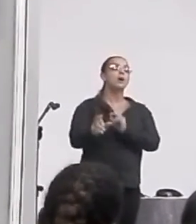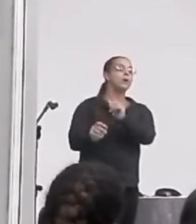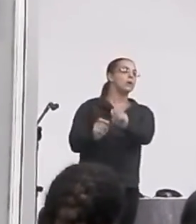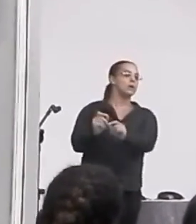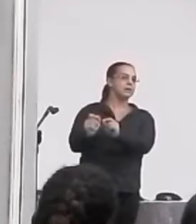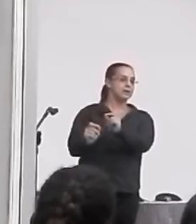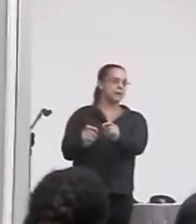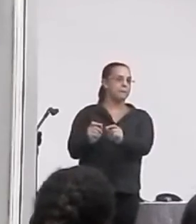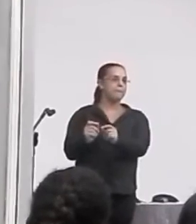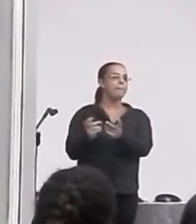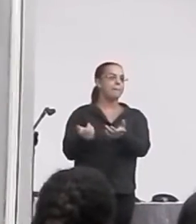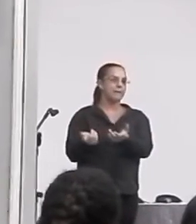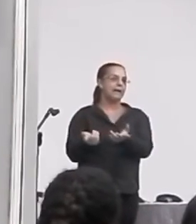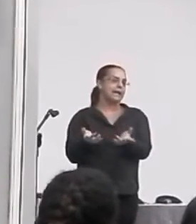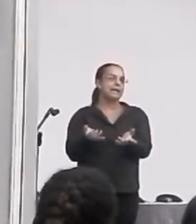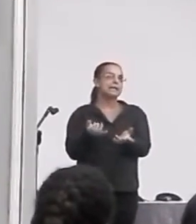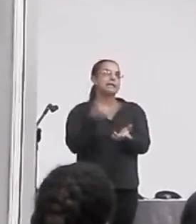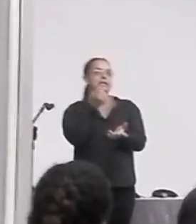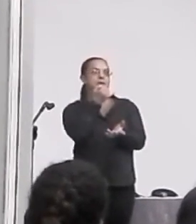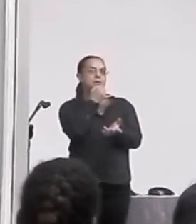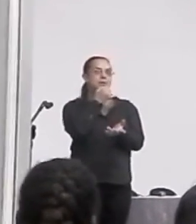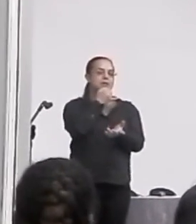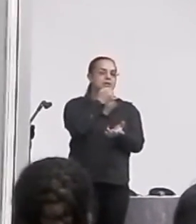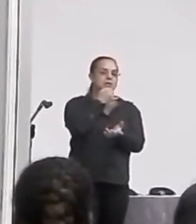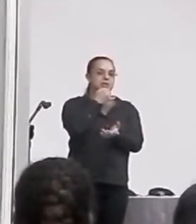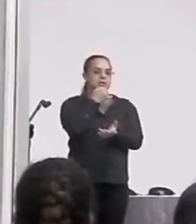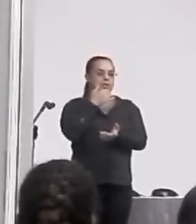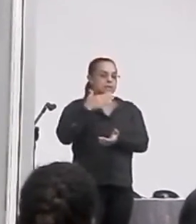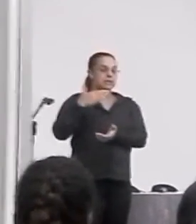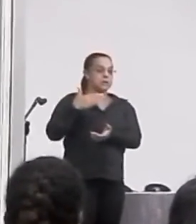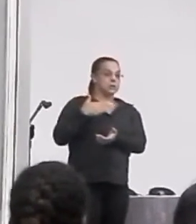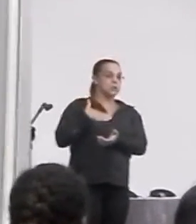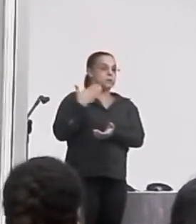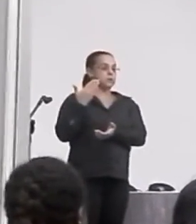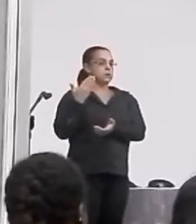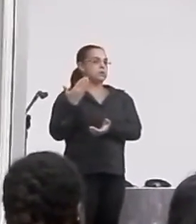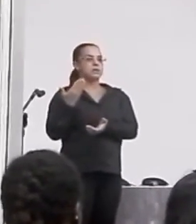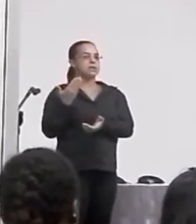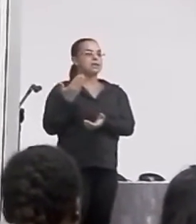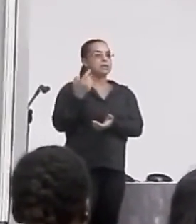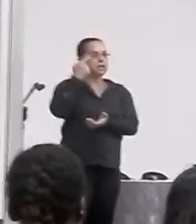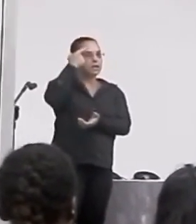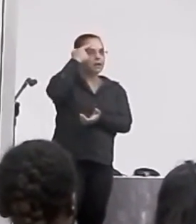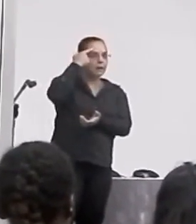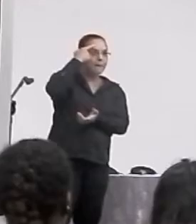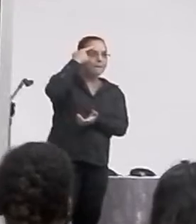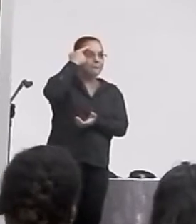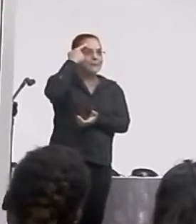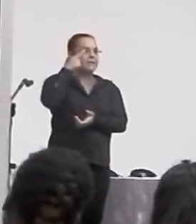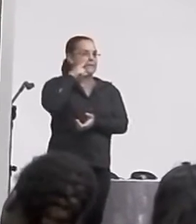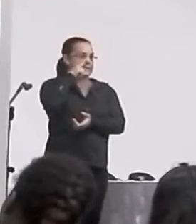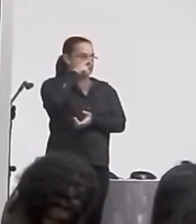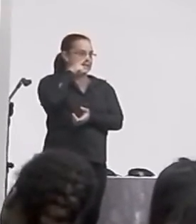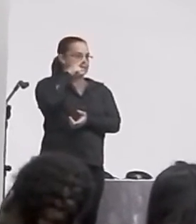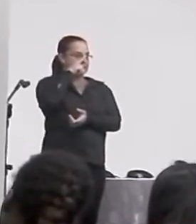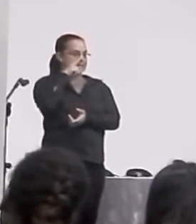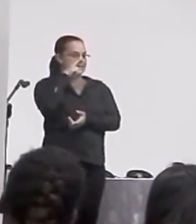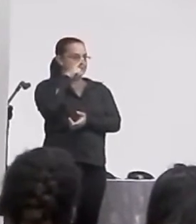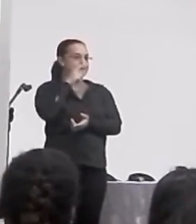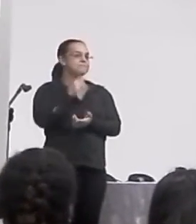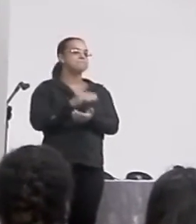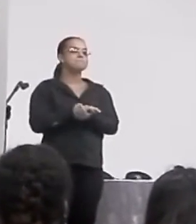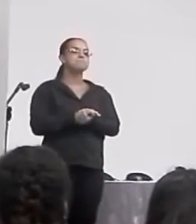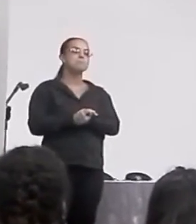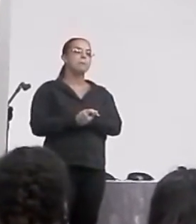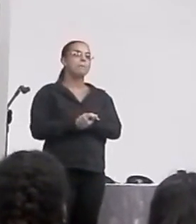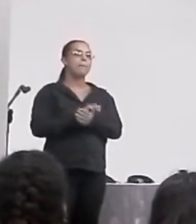acho que é o exemplo mais chocante e mais lindo do pensamento comunista. Ele falava assim: